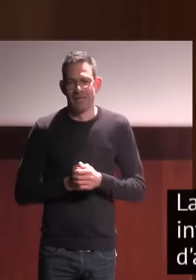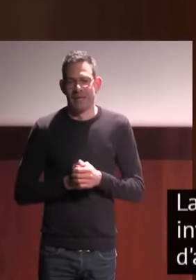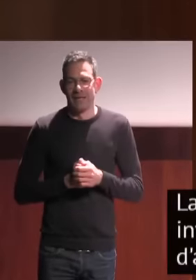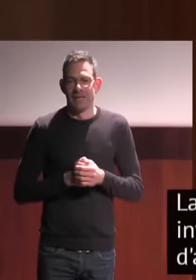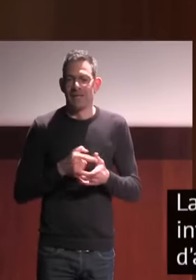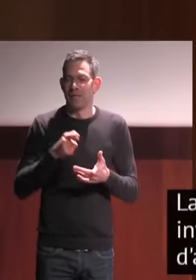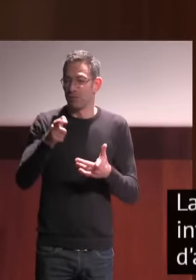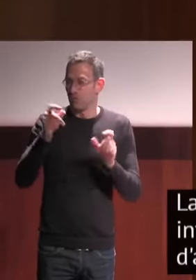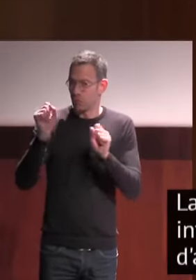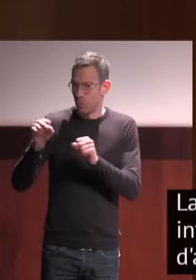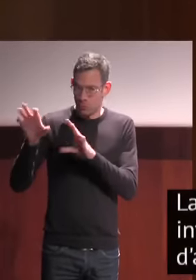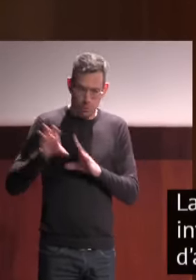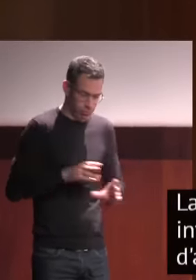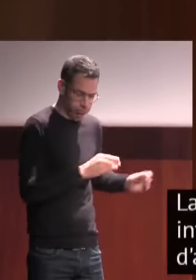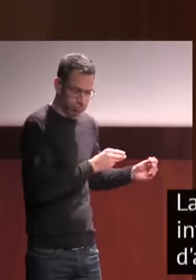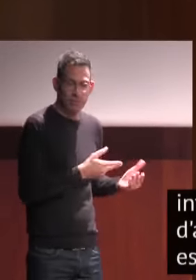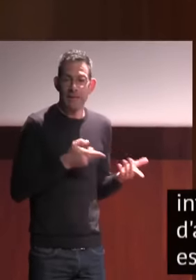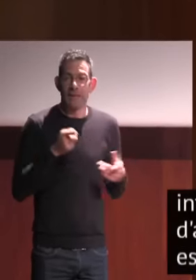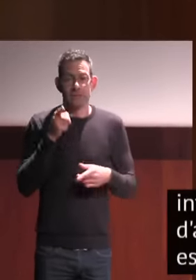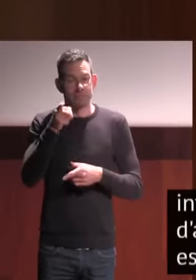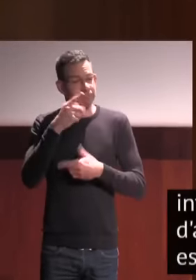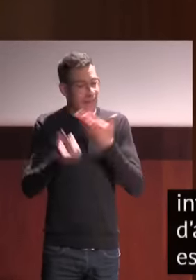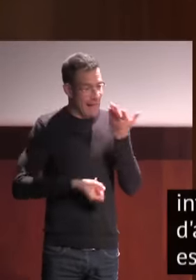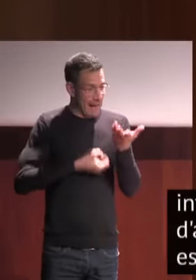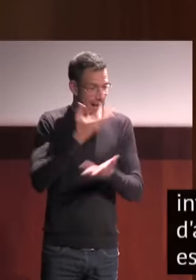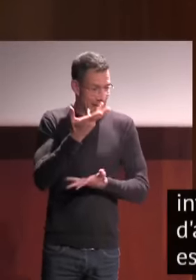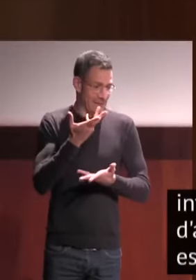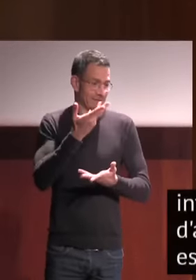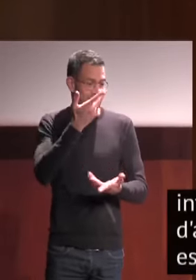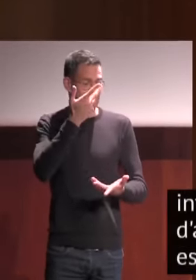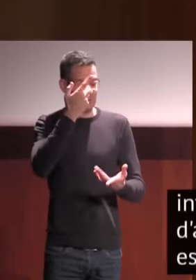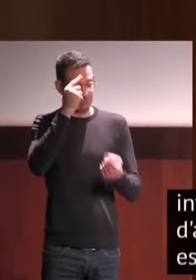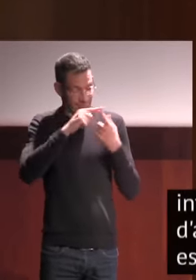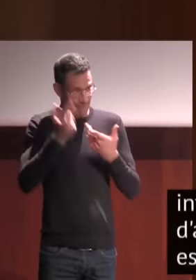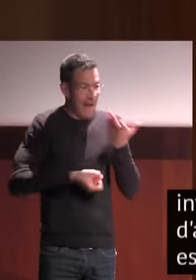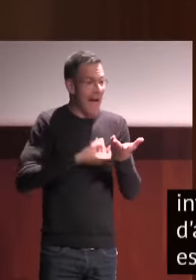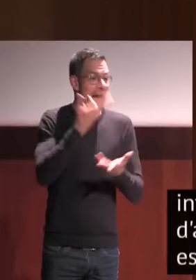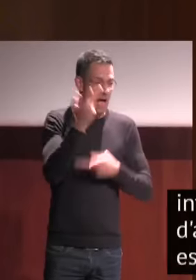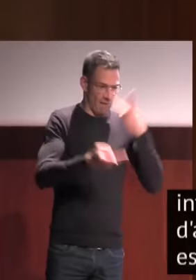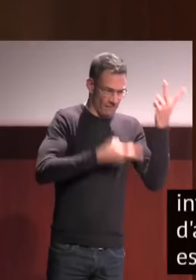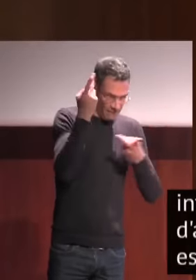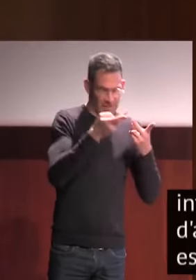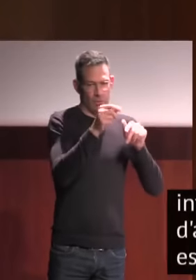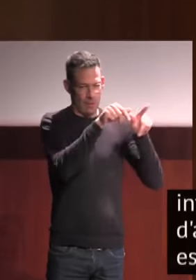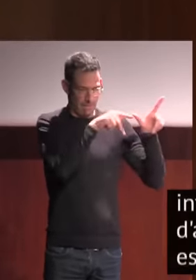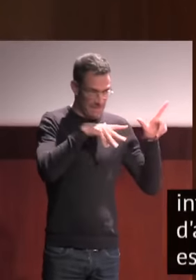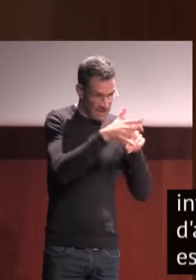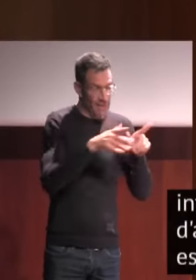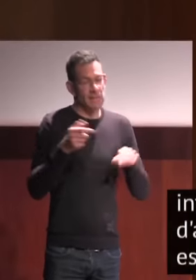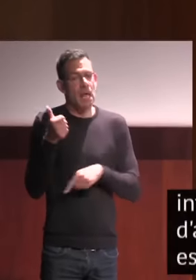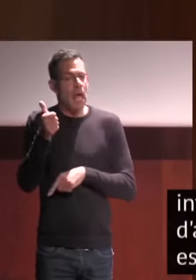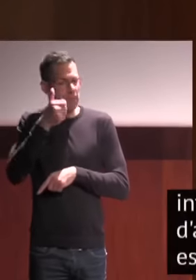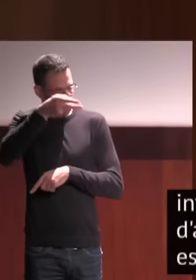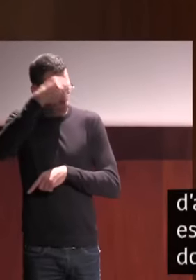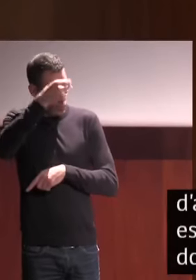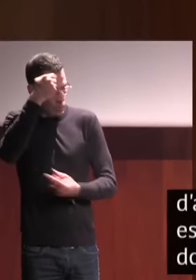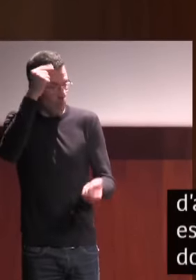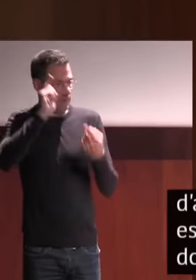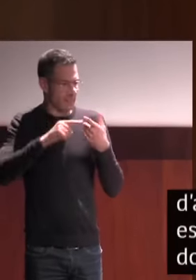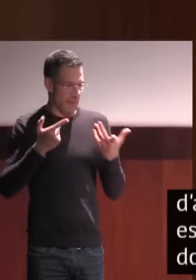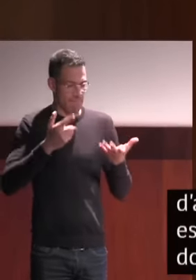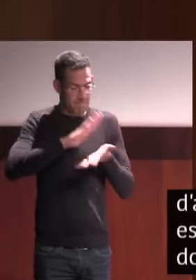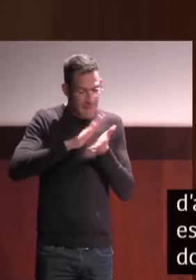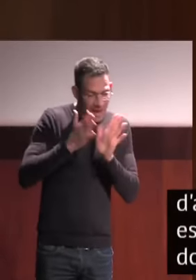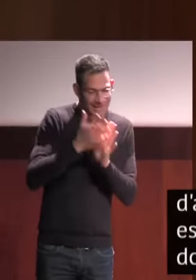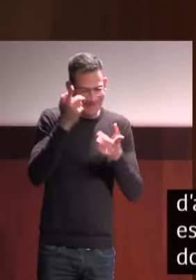Mélanie Joseph est artiste en art visuel et médiatique. Elle est également doctorante en pratique et théorie de la